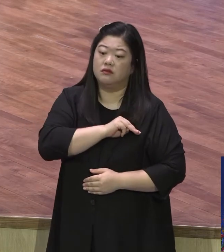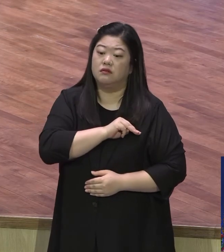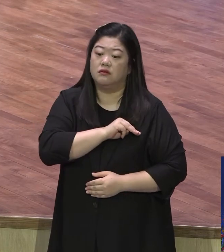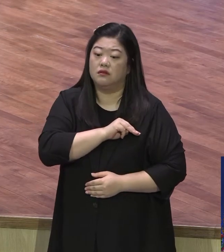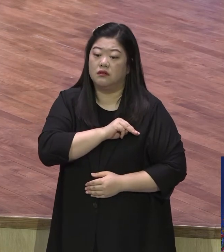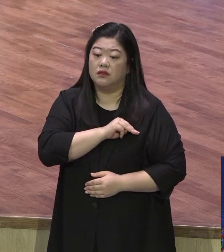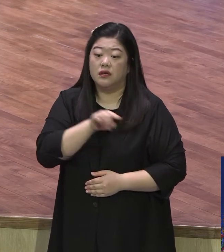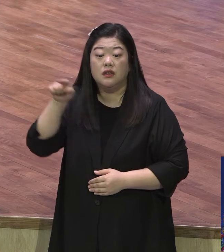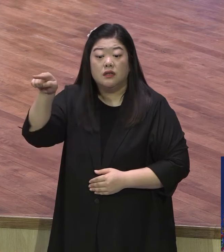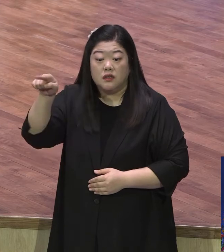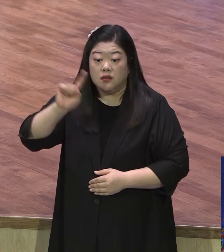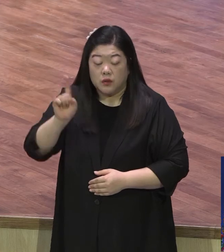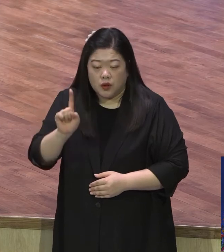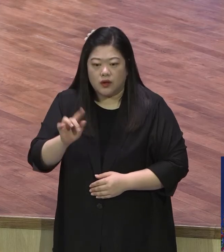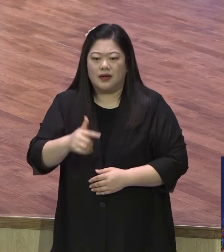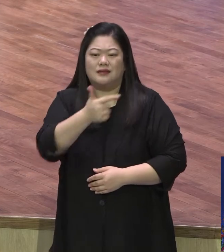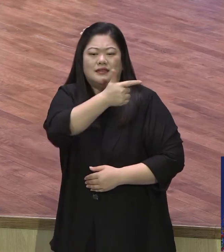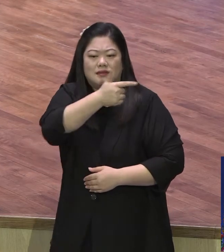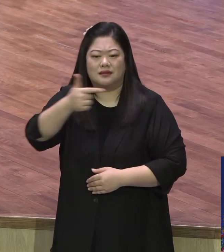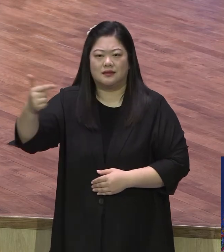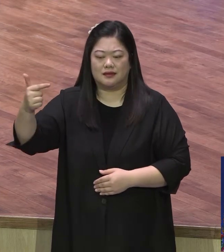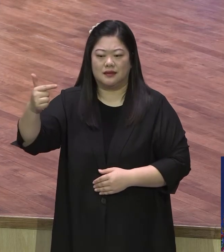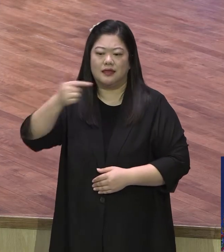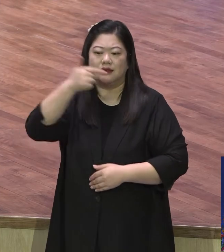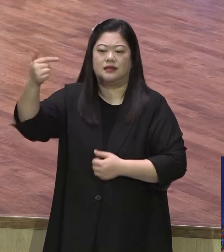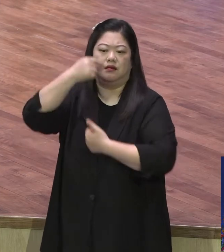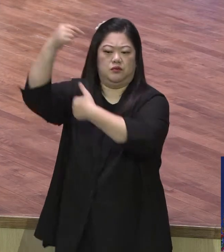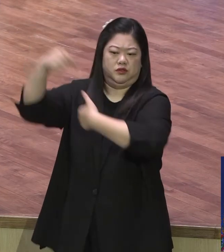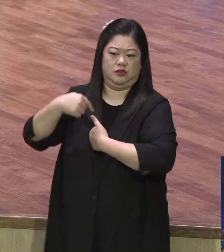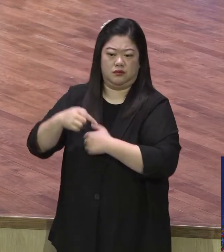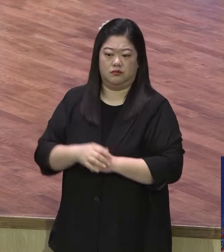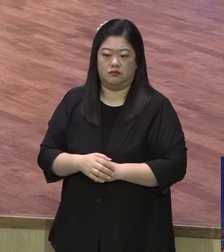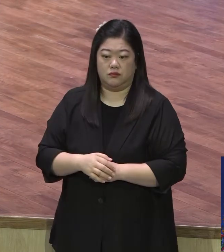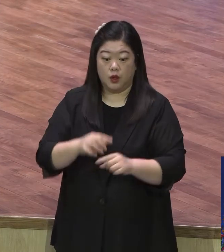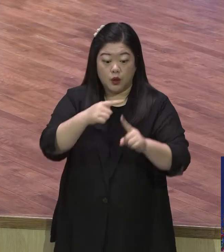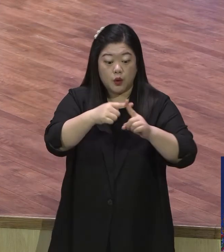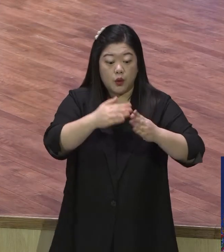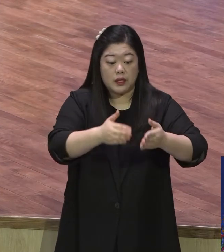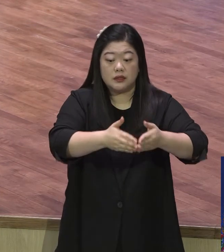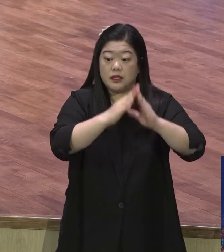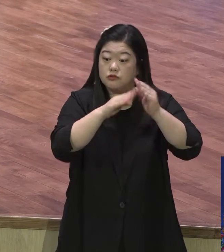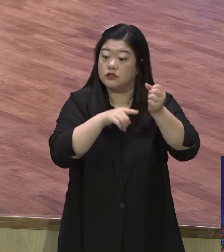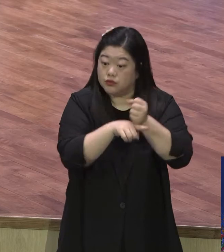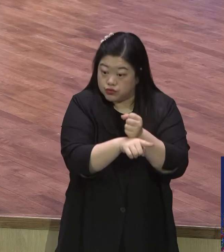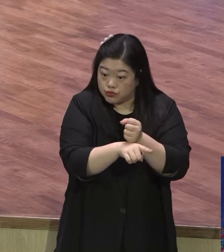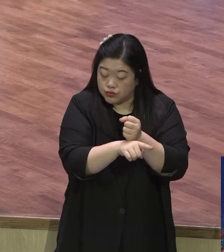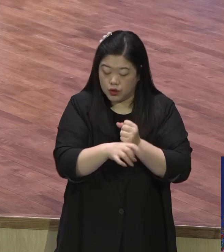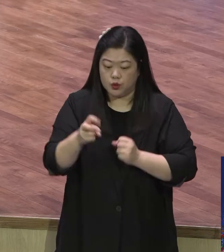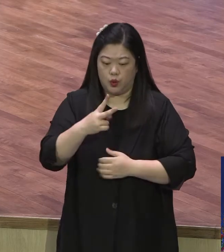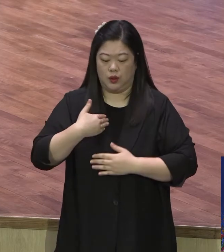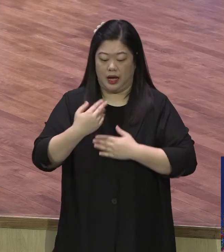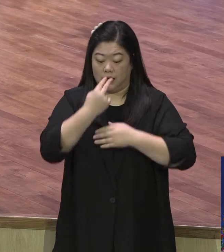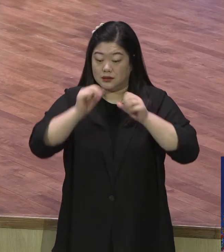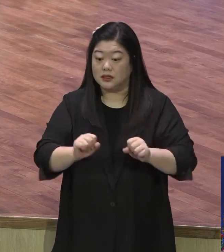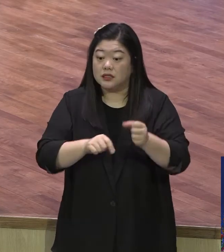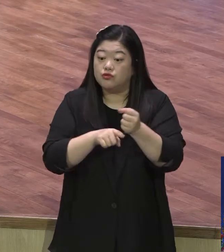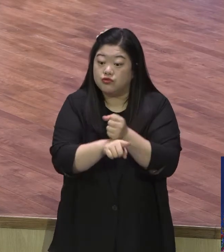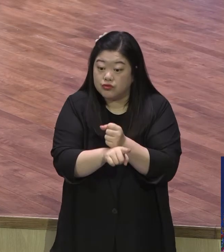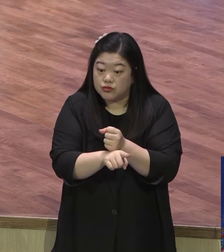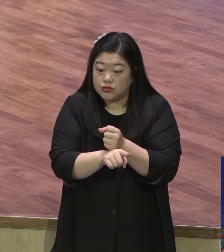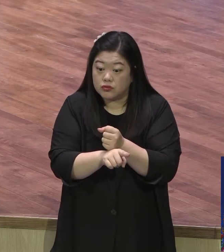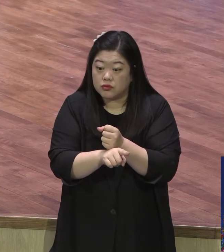없어요. 살아가는 목적이 교회 존재하는 목적이 우리 모인 목적이 구원받았으면 천국 가야지